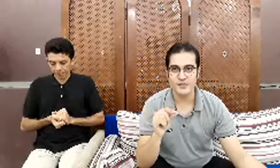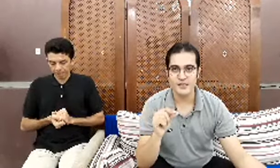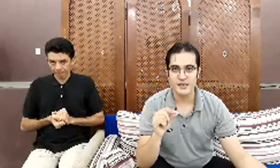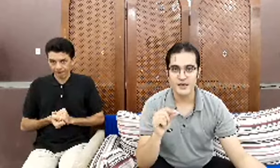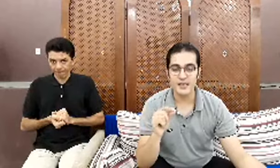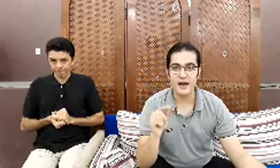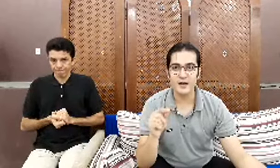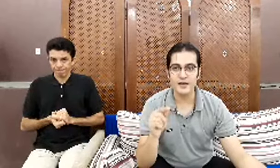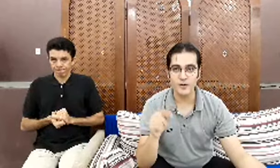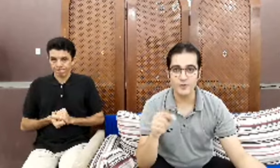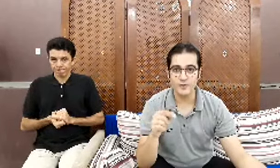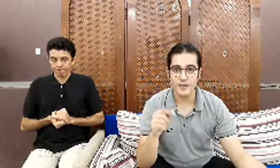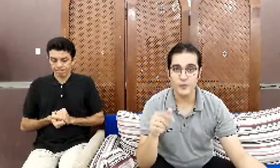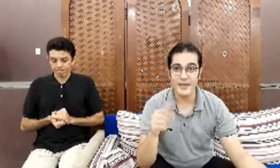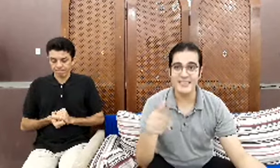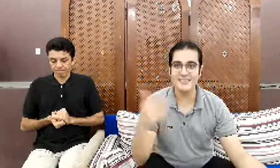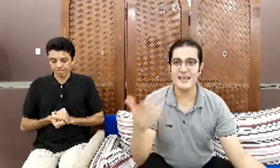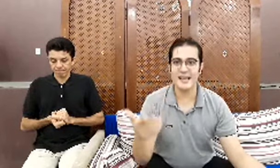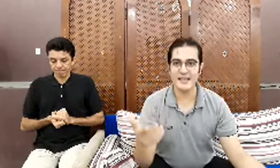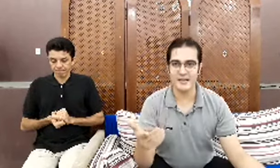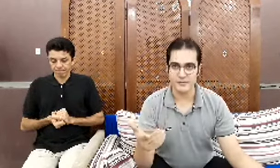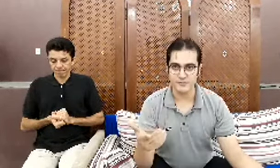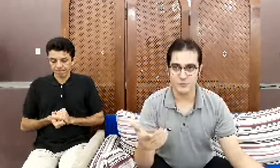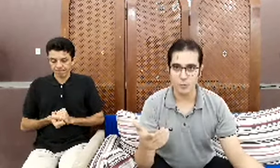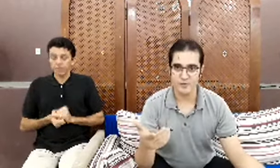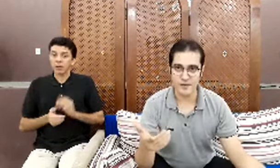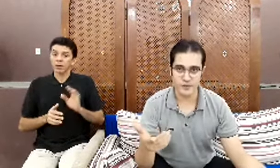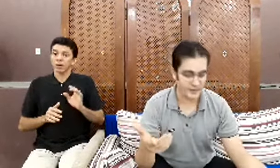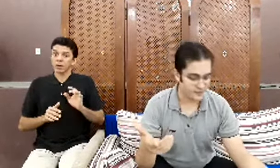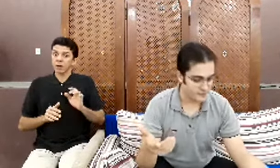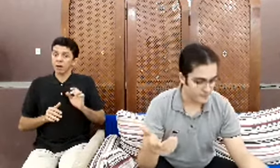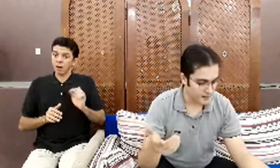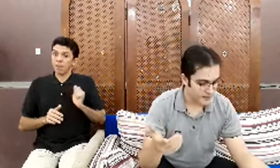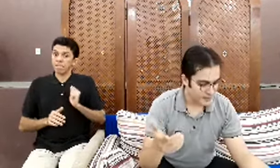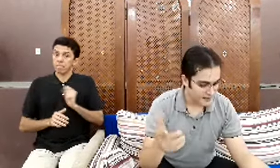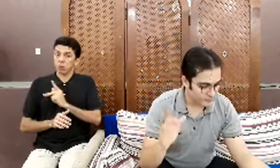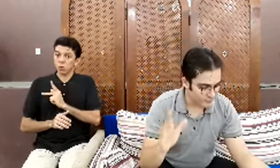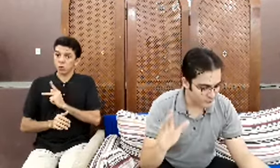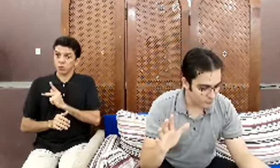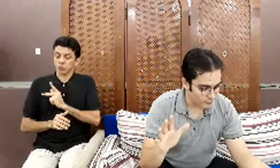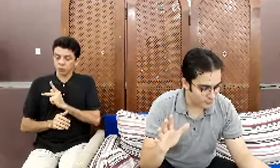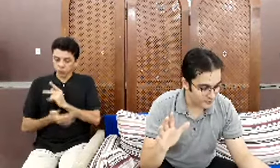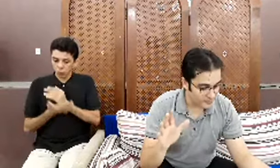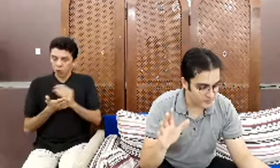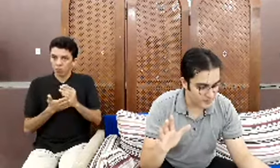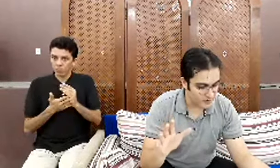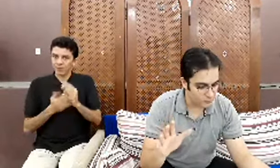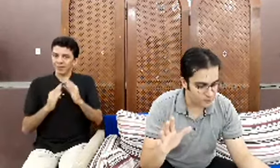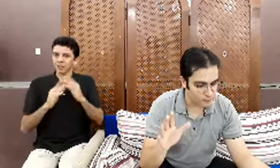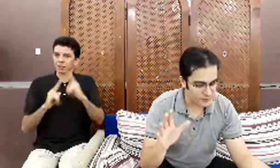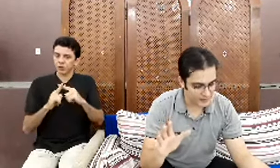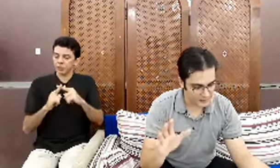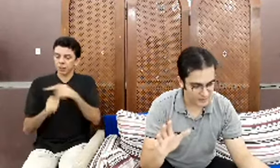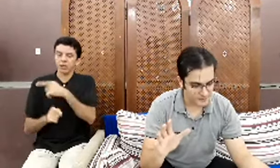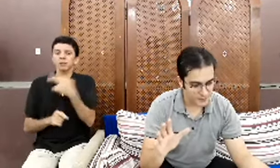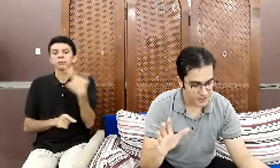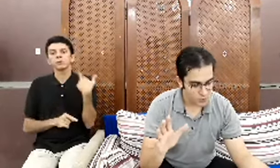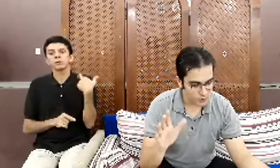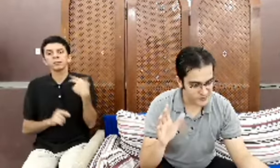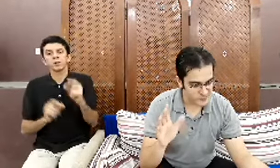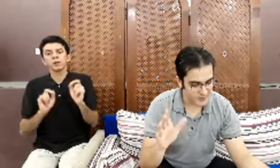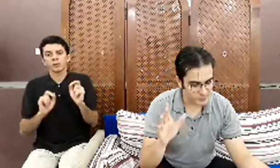apóstolos que irão iniciar a igreja, o movimento da igreja. Ele diz no verso 8: Vocês receberão